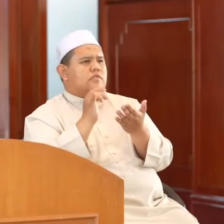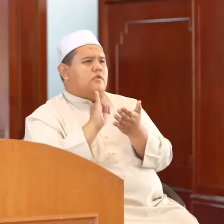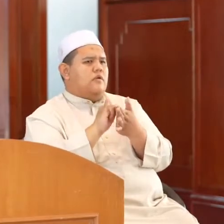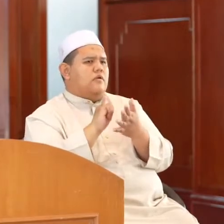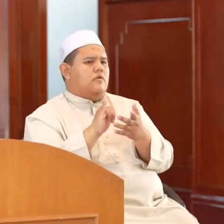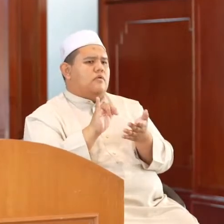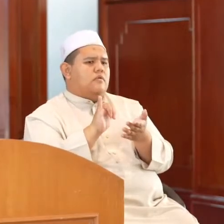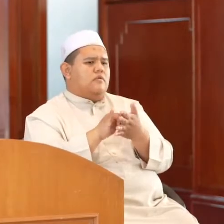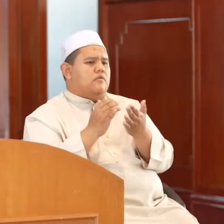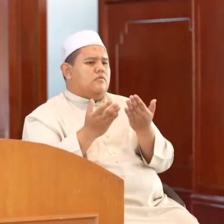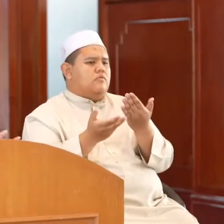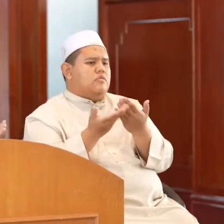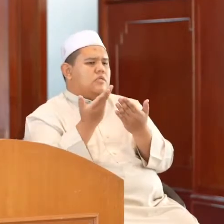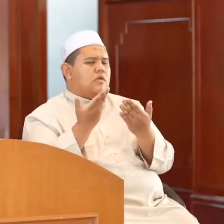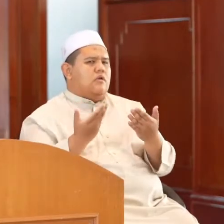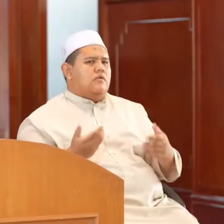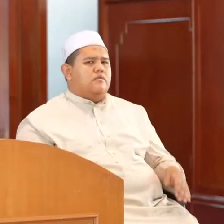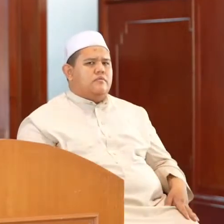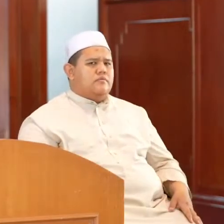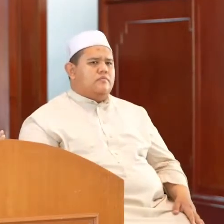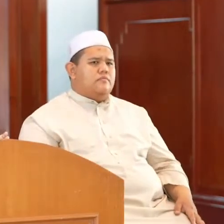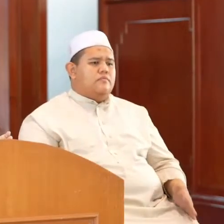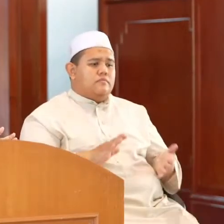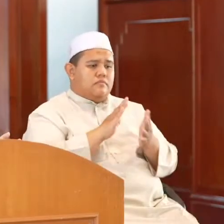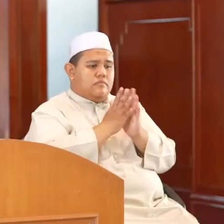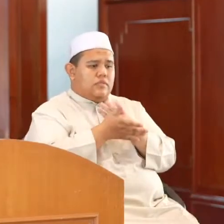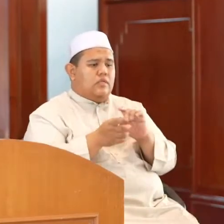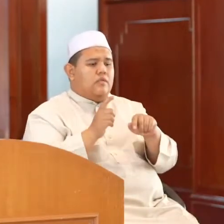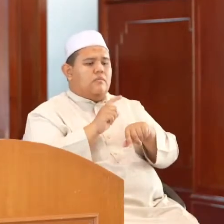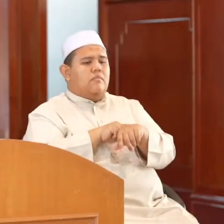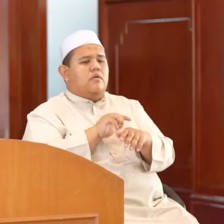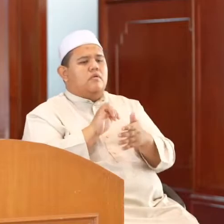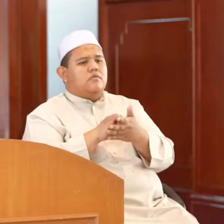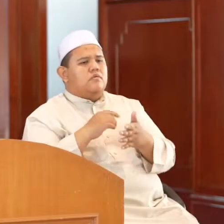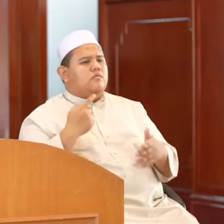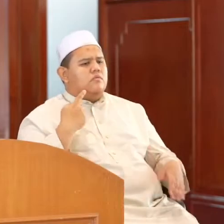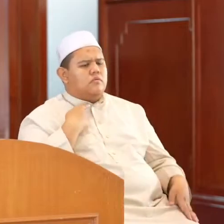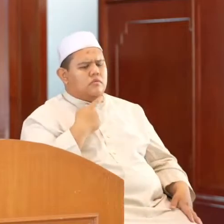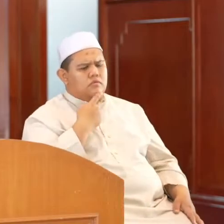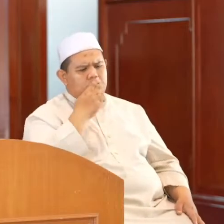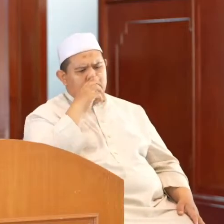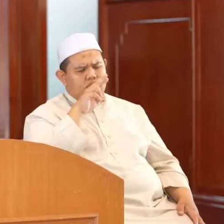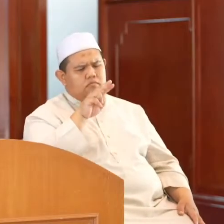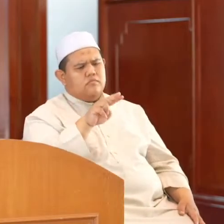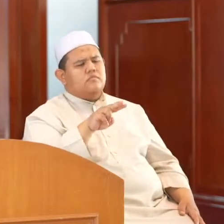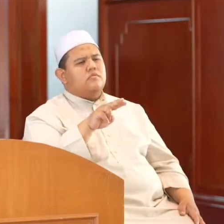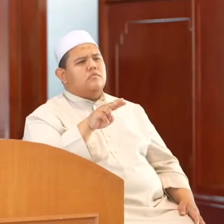Ya, ini mudah. Jadi ketika itulah kita tengok,